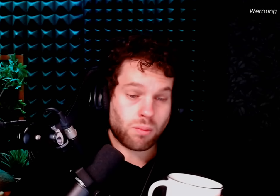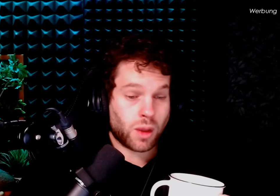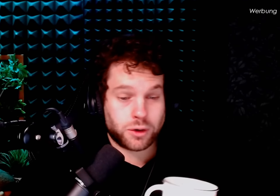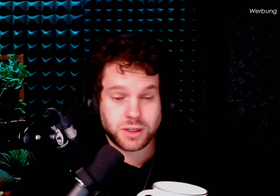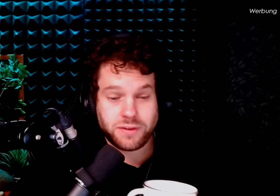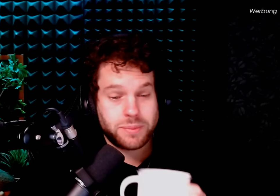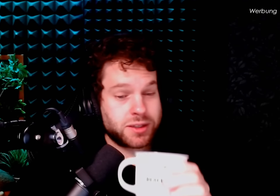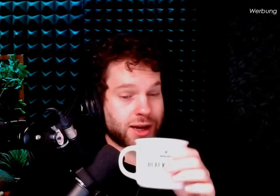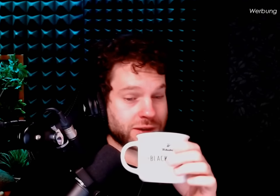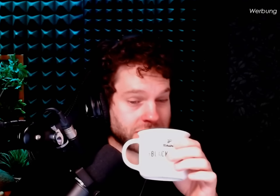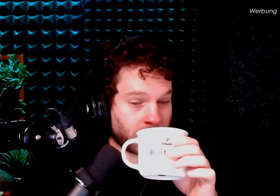Außer die Wahl meines Kaffees.